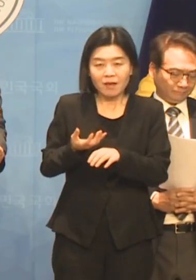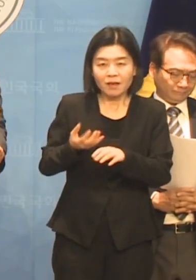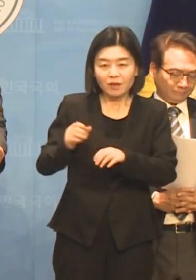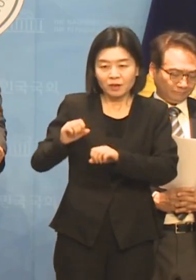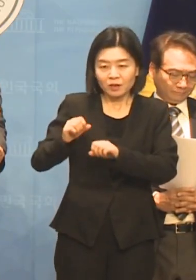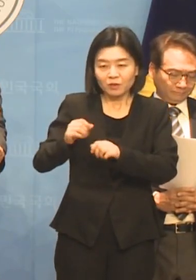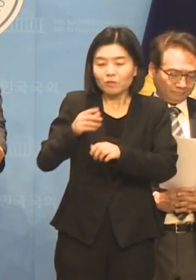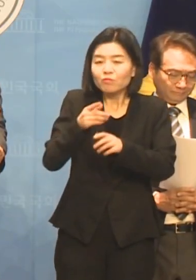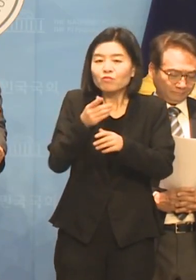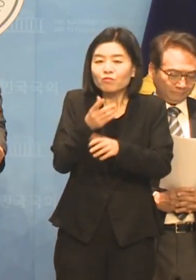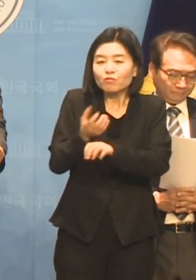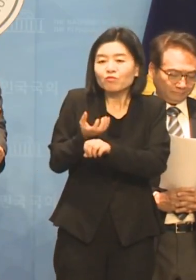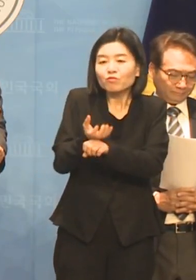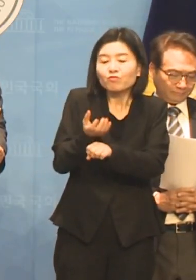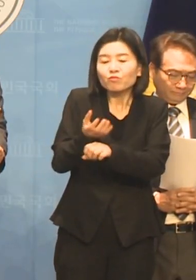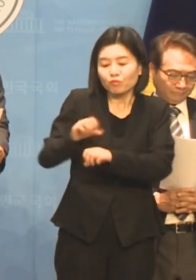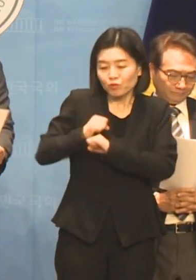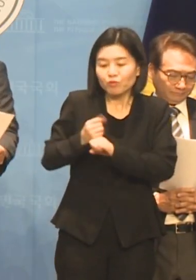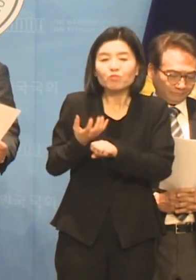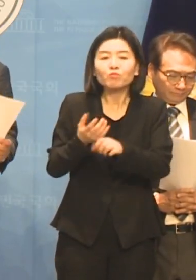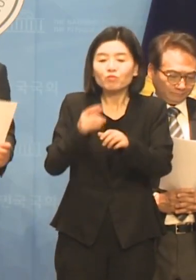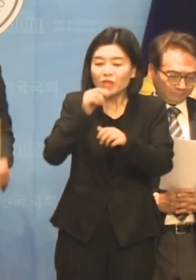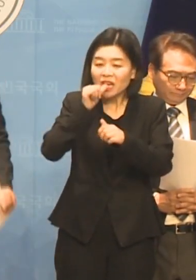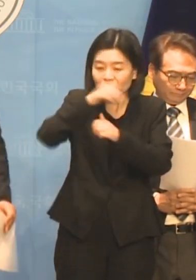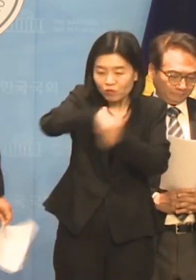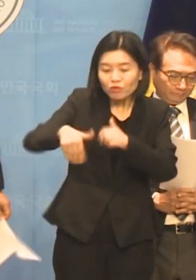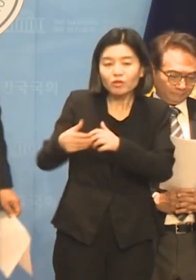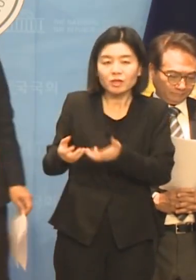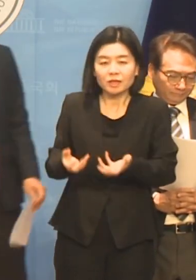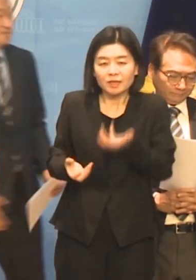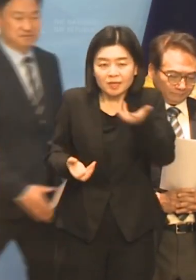하여 파문이 일은 바 있습니다.